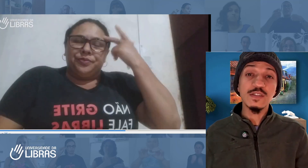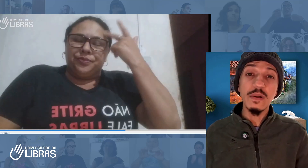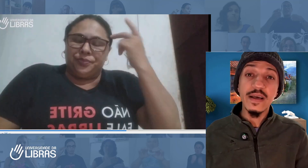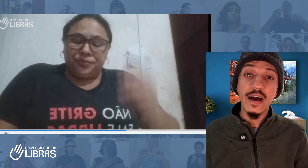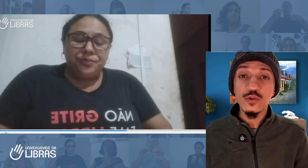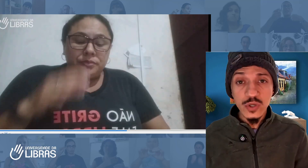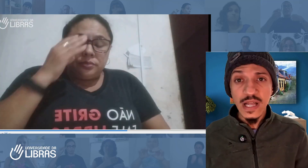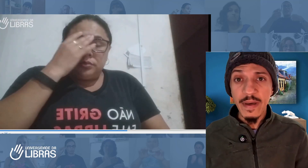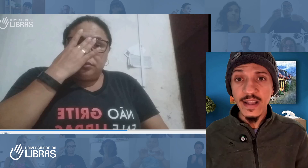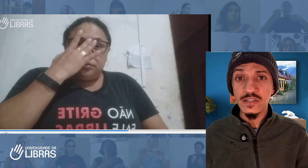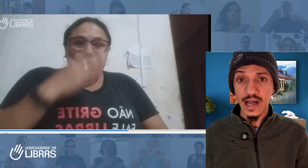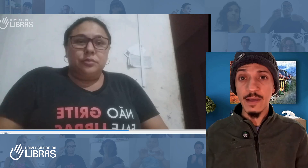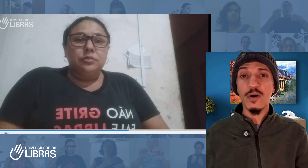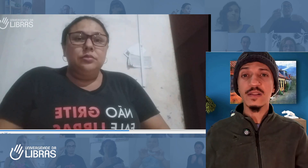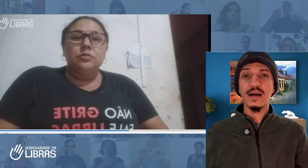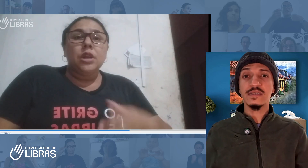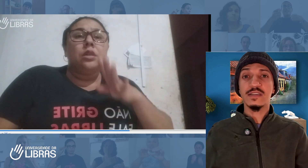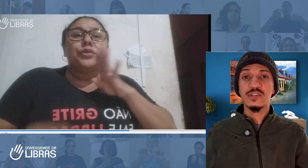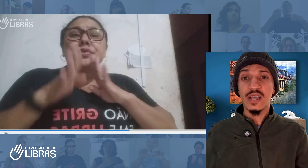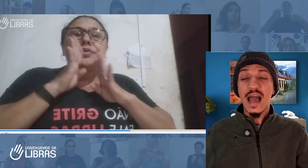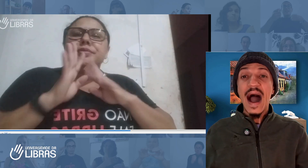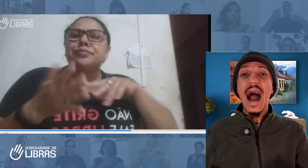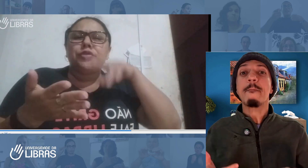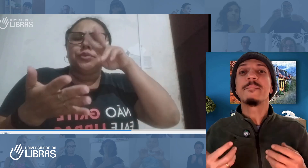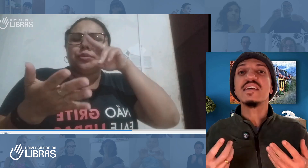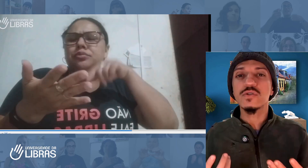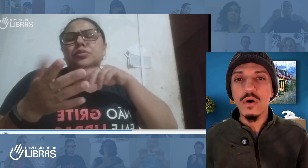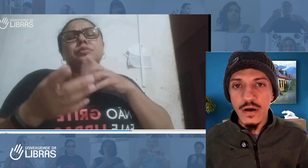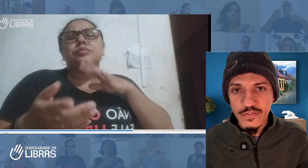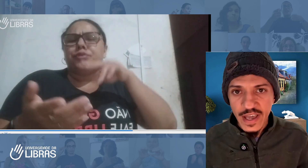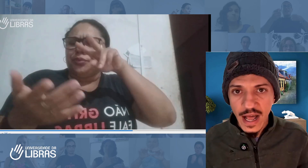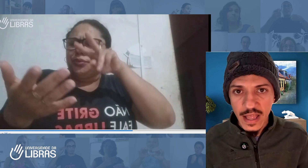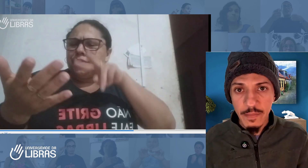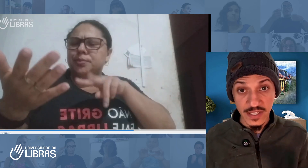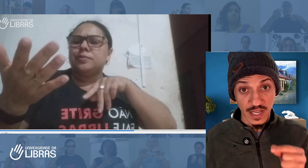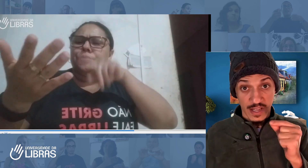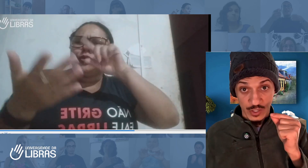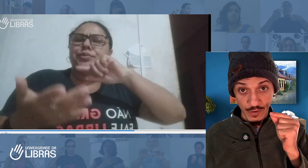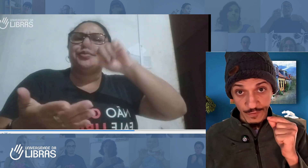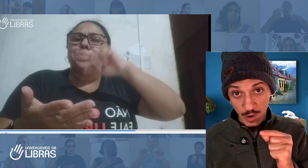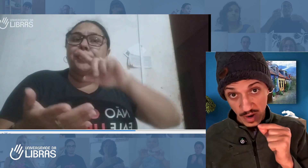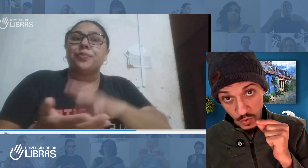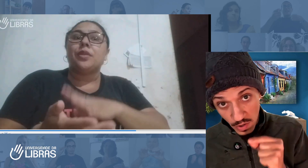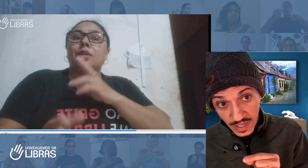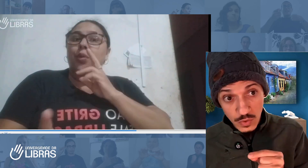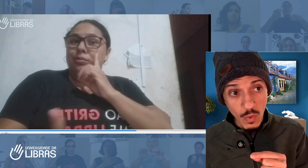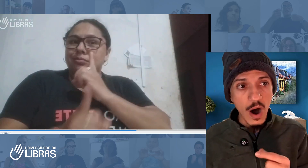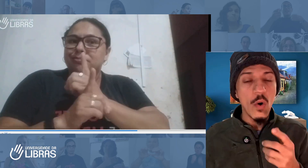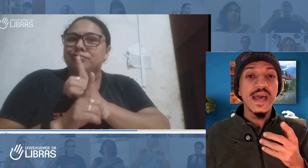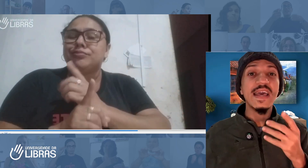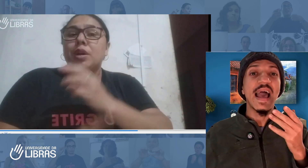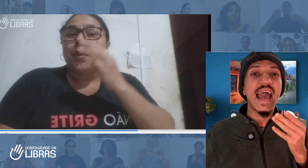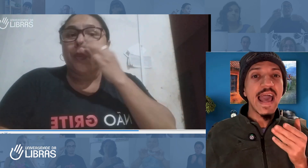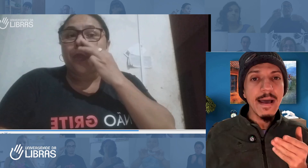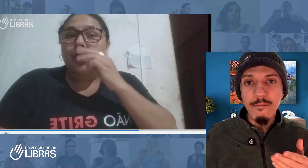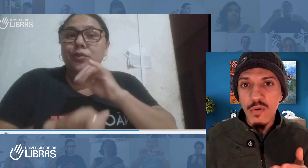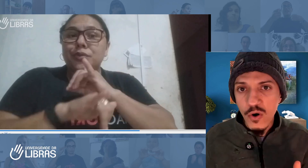explicando justamente da importância de absorver a Libras de forma contextual e